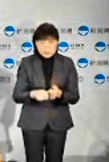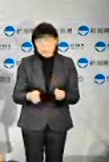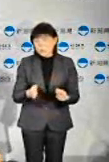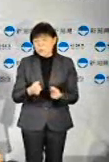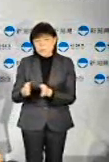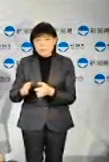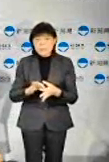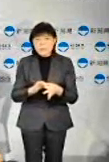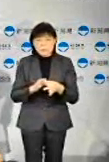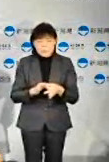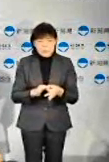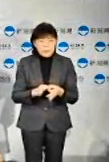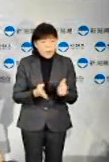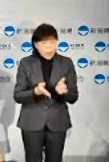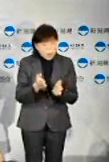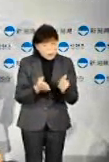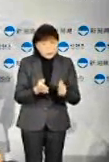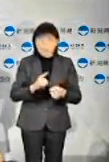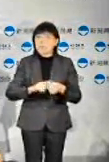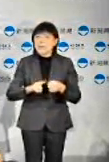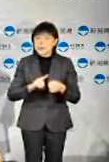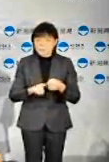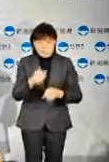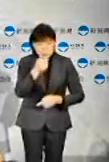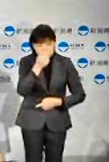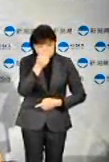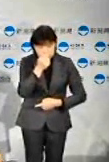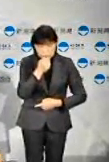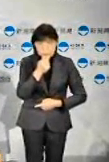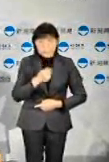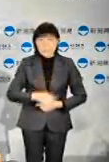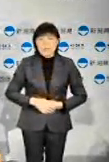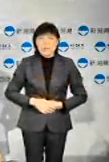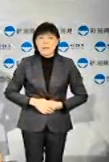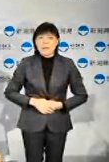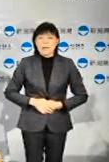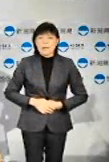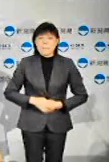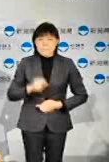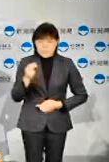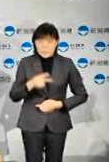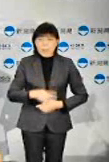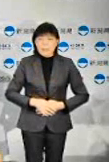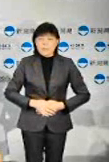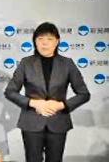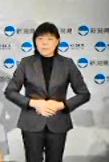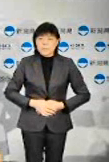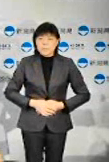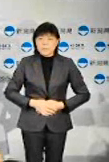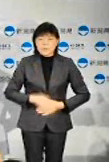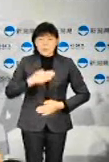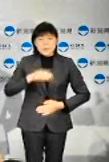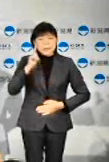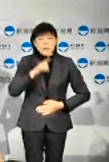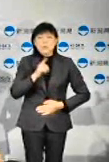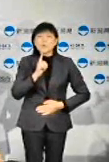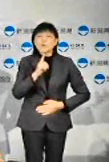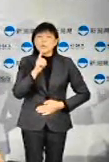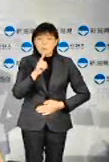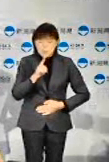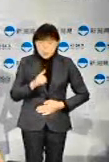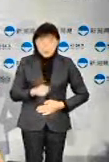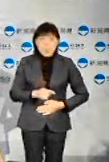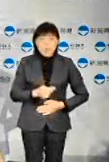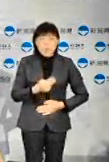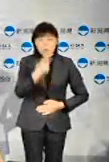を言ってまして、これはあの保育のサービスの例えば充実だとかですね、あるいはその、分かりやすく言えば例えば美術館の入